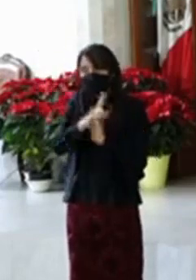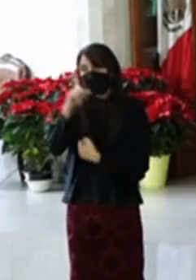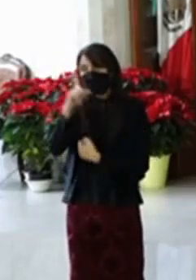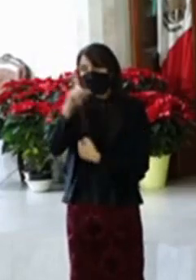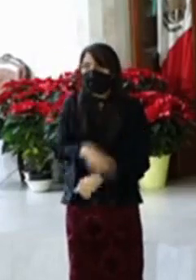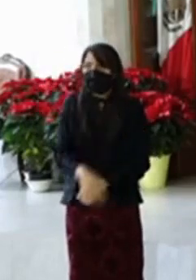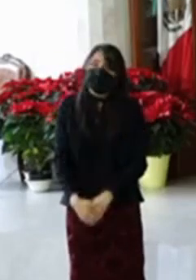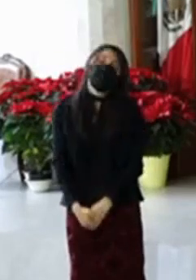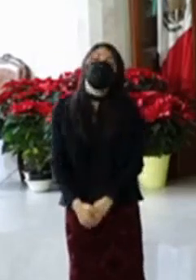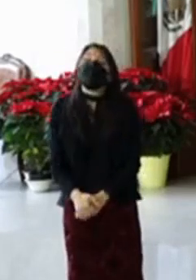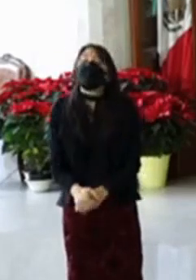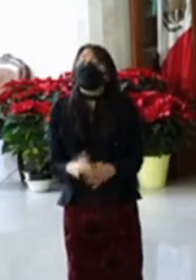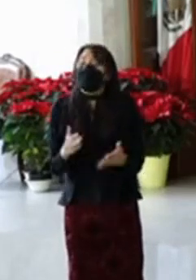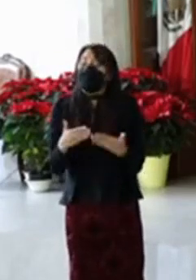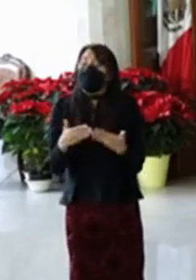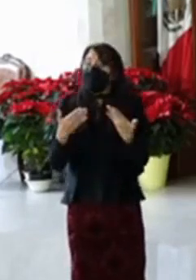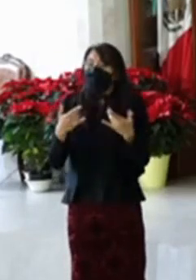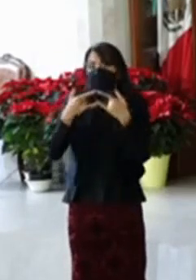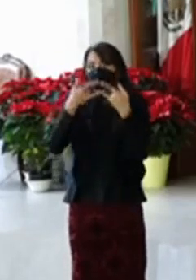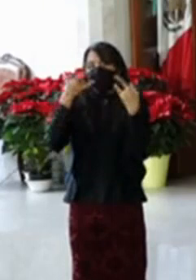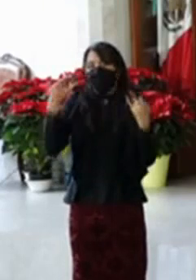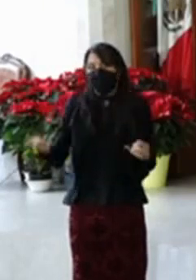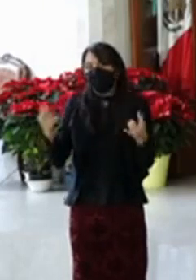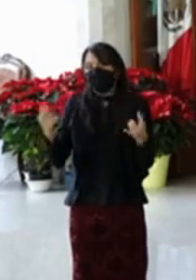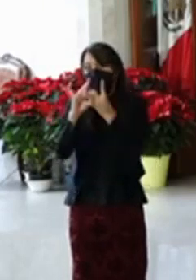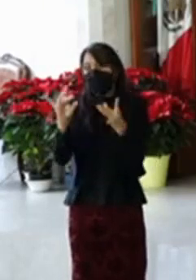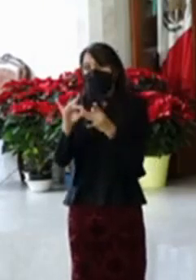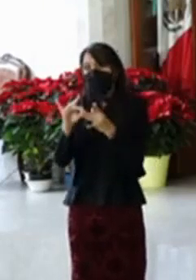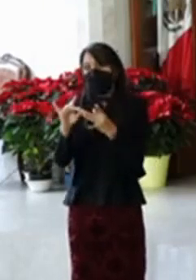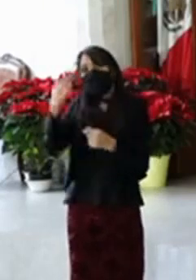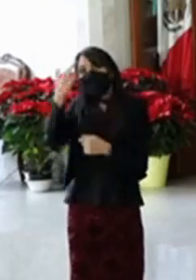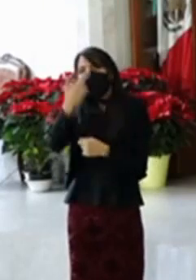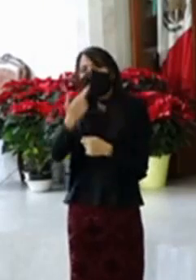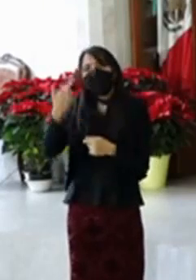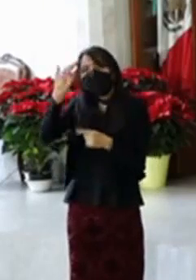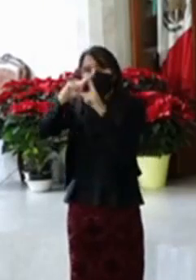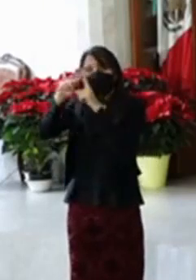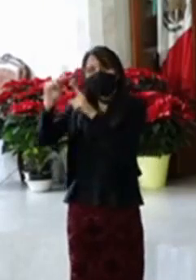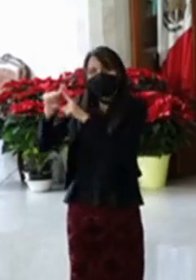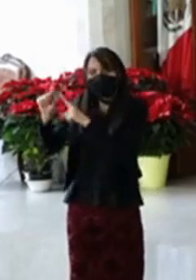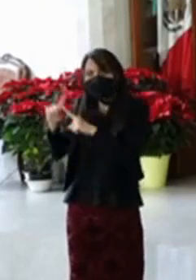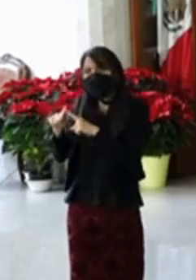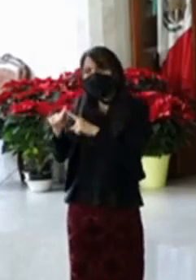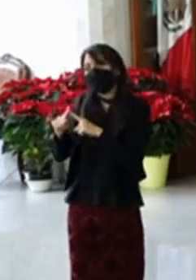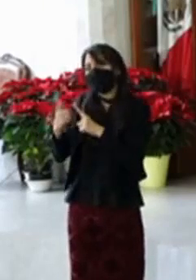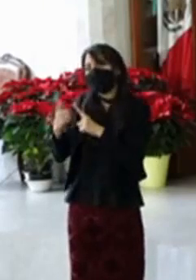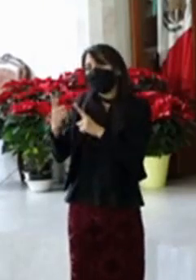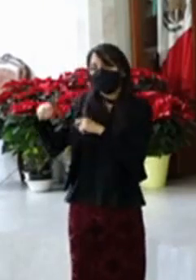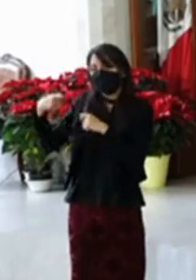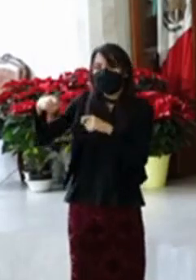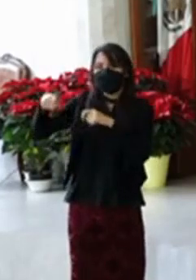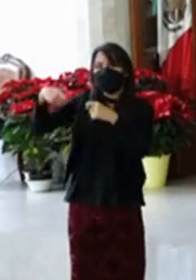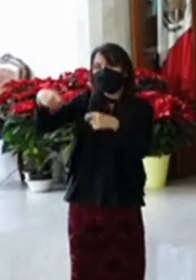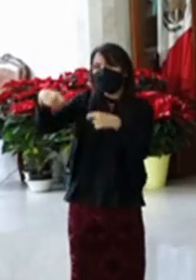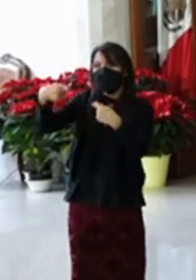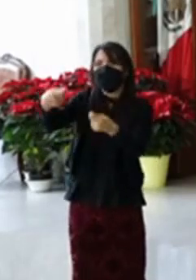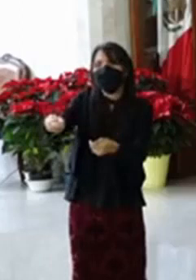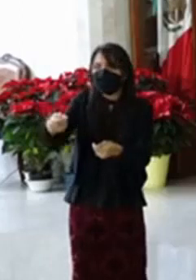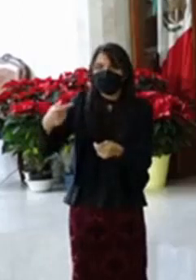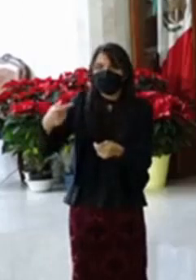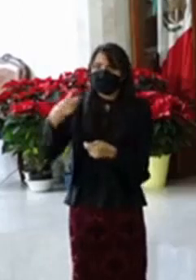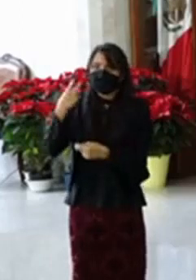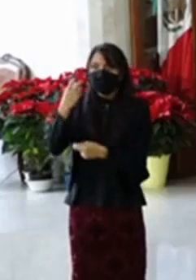reyes especiales en Israel, un rey que, por cierto, en el